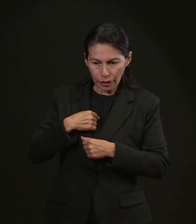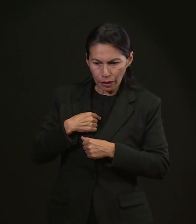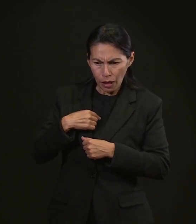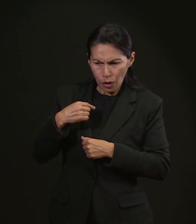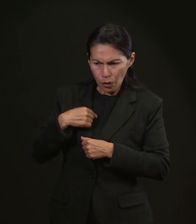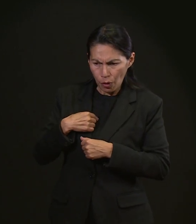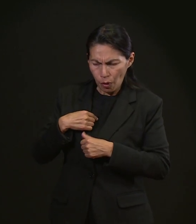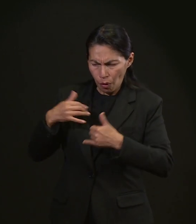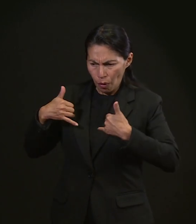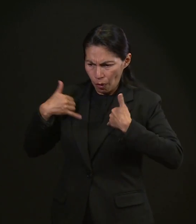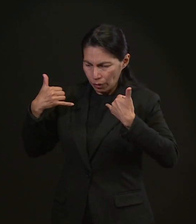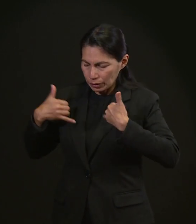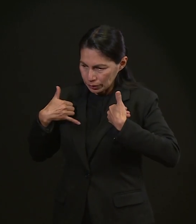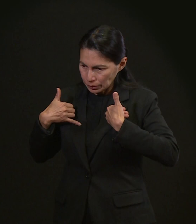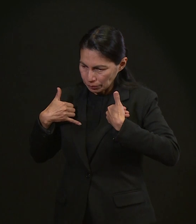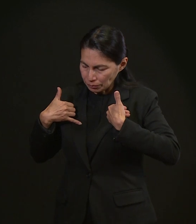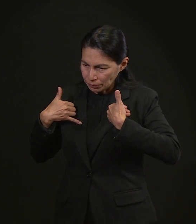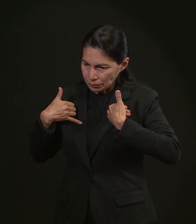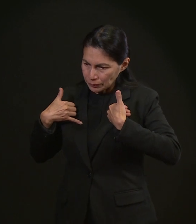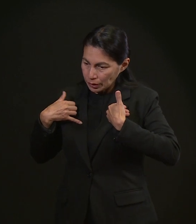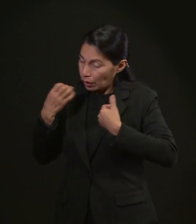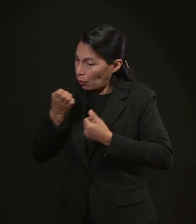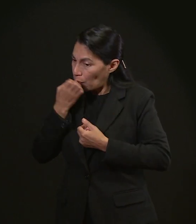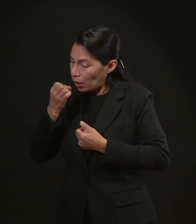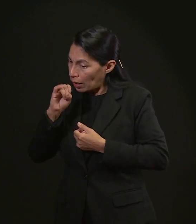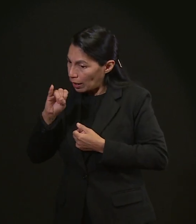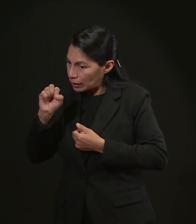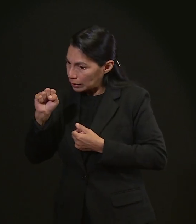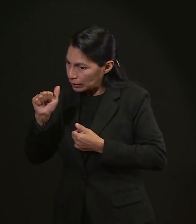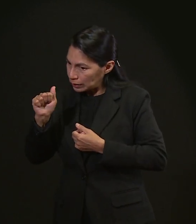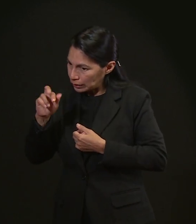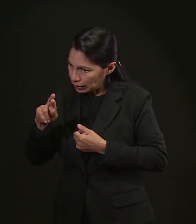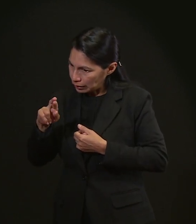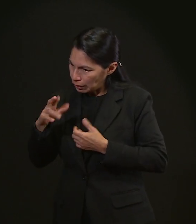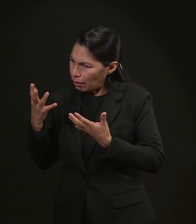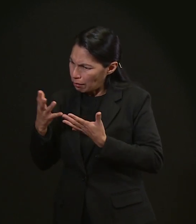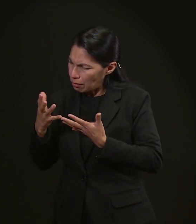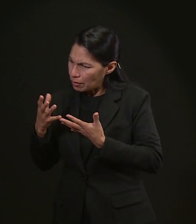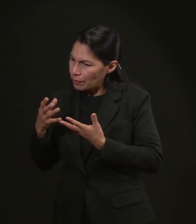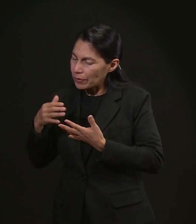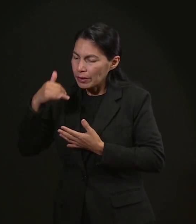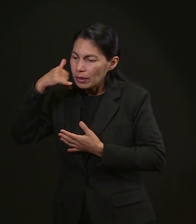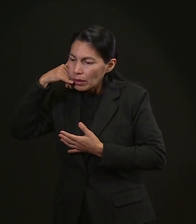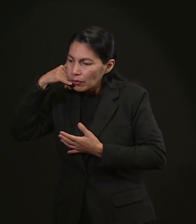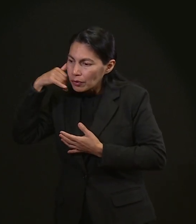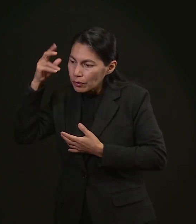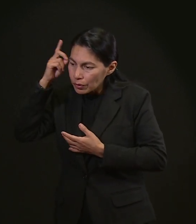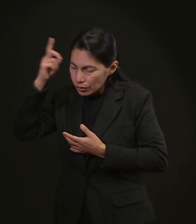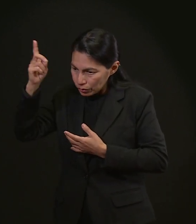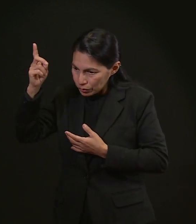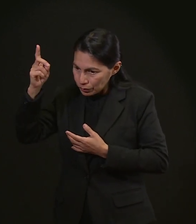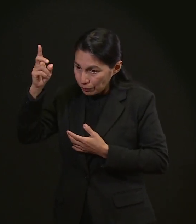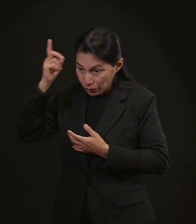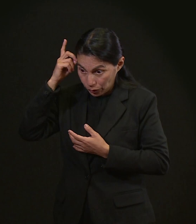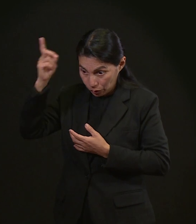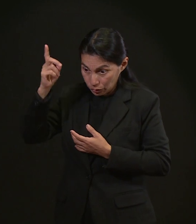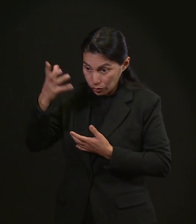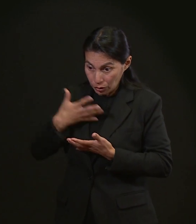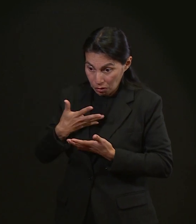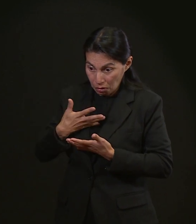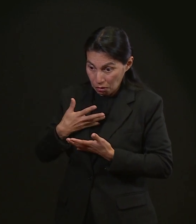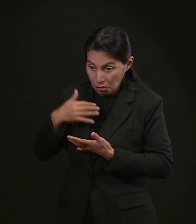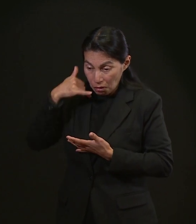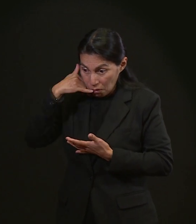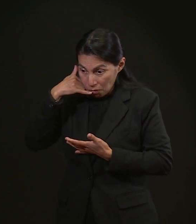yo le llamo cuando estoy con los jóvenes a dylan en la escuela y analizar es el teléfono de dios dios de un